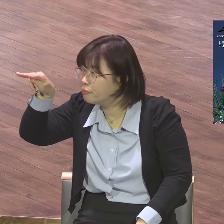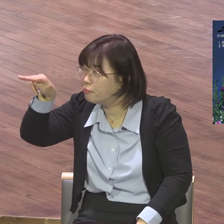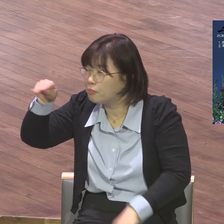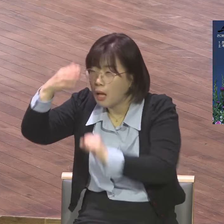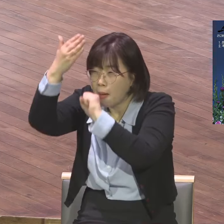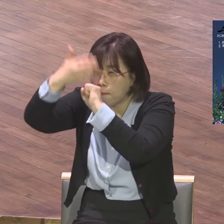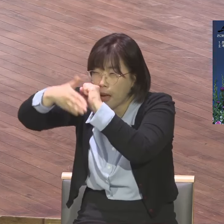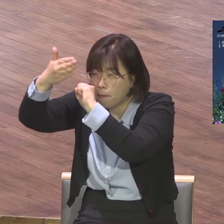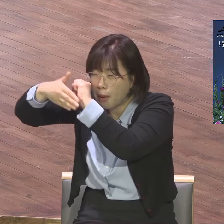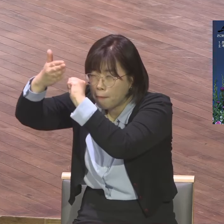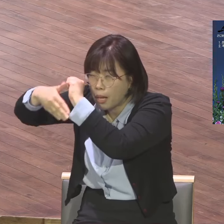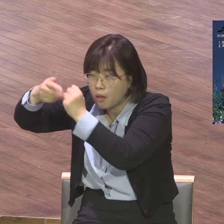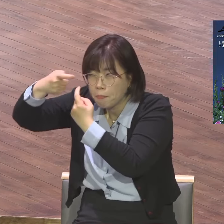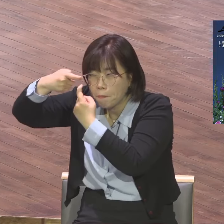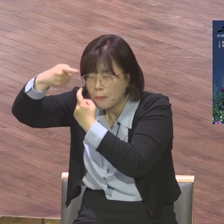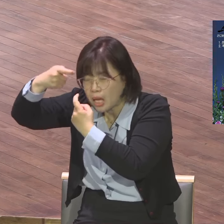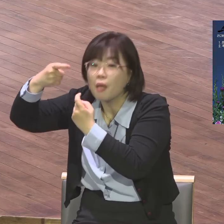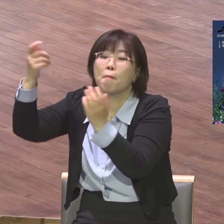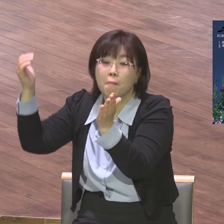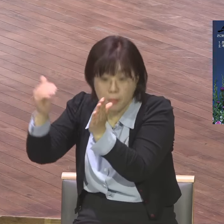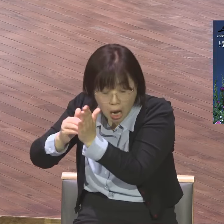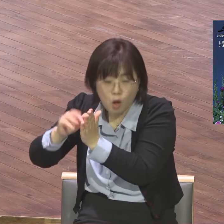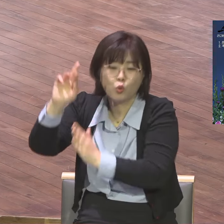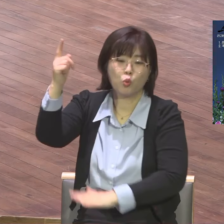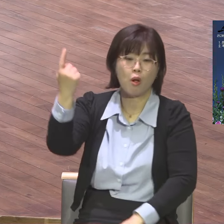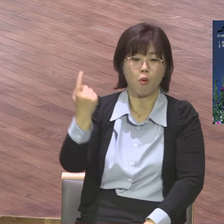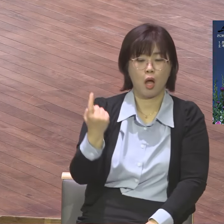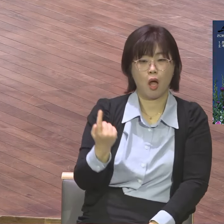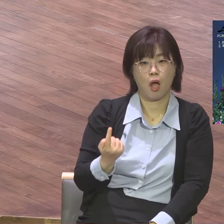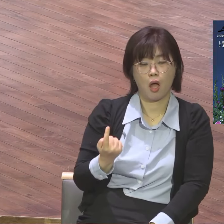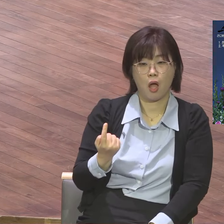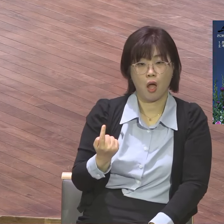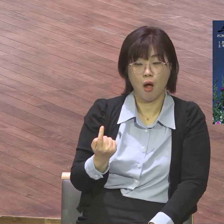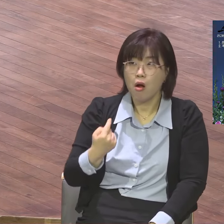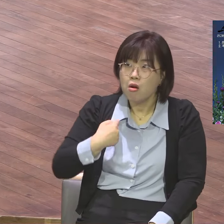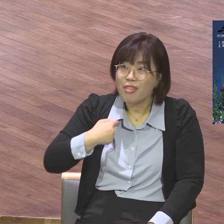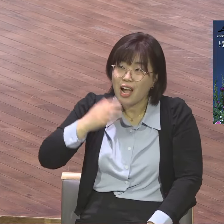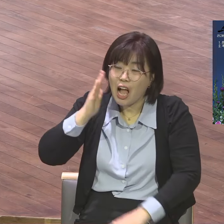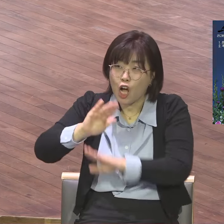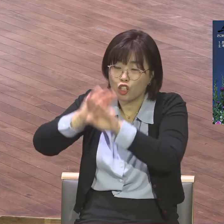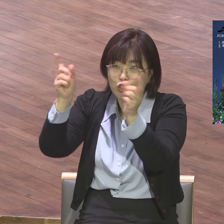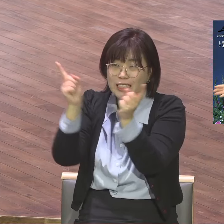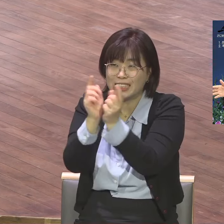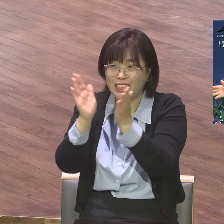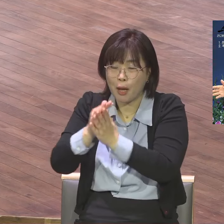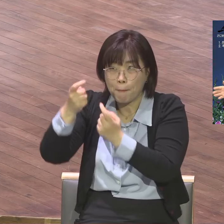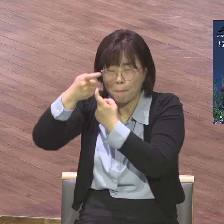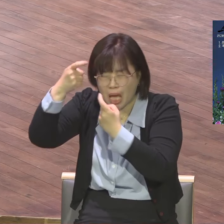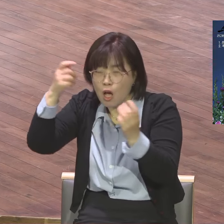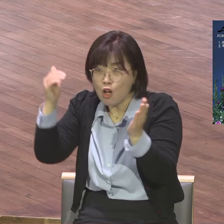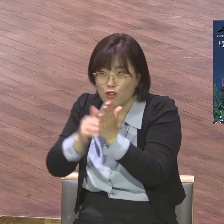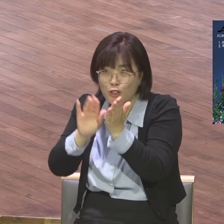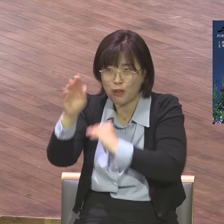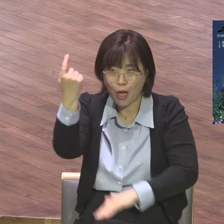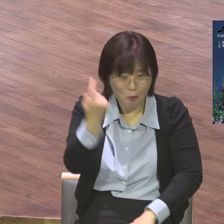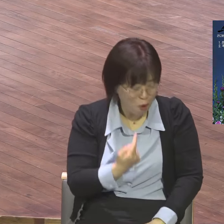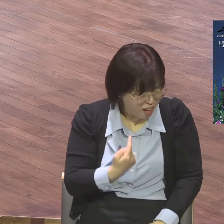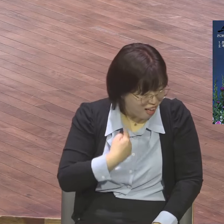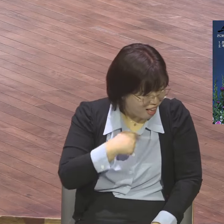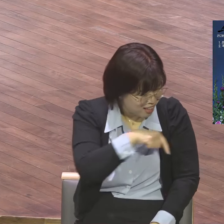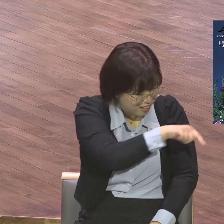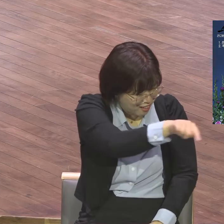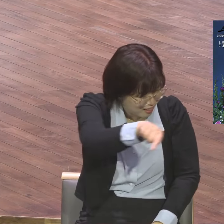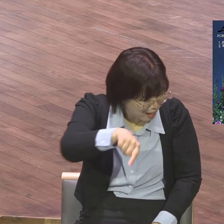이 그거 보고 오니까 이 땅에서의 그렇게 가치 있다고 하는 모든 것들이 다 보니까